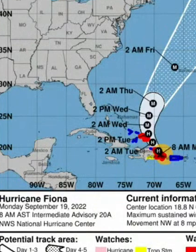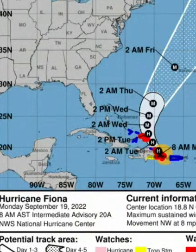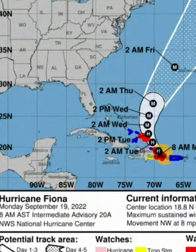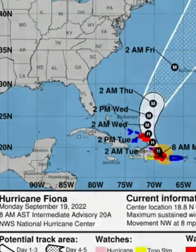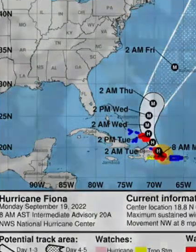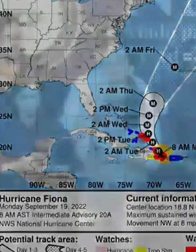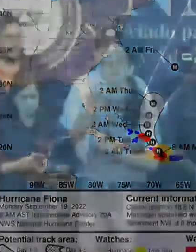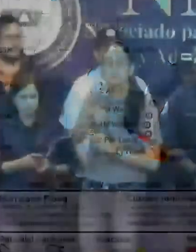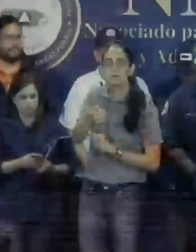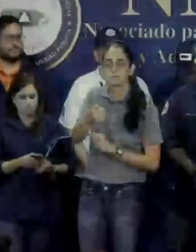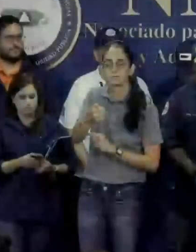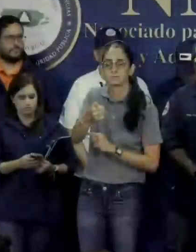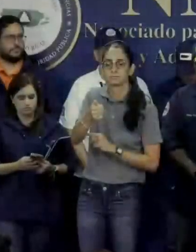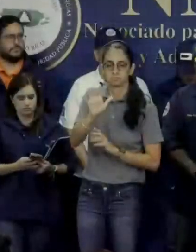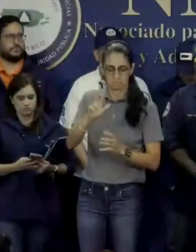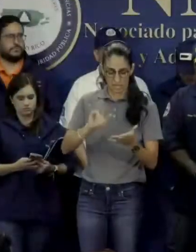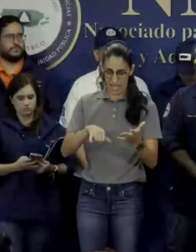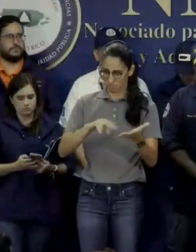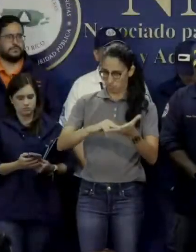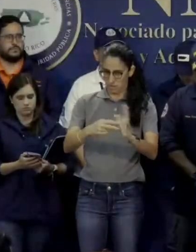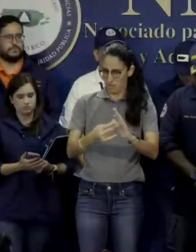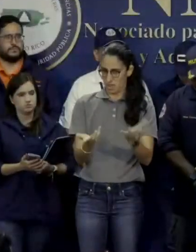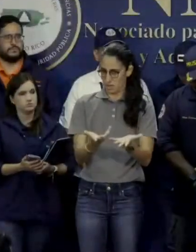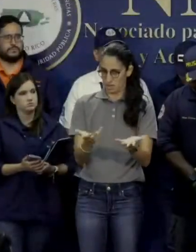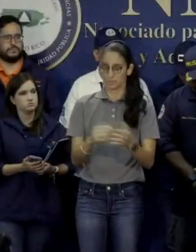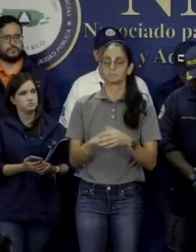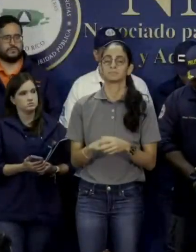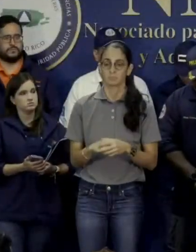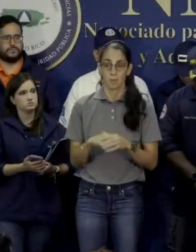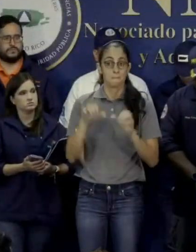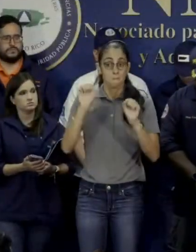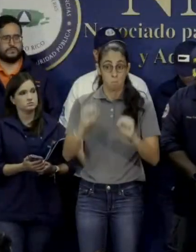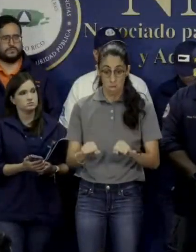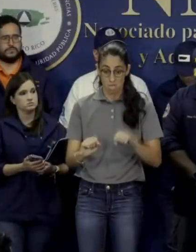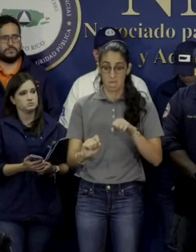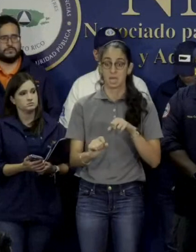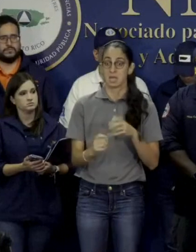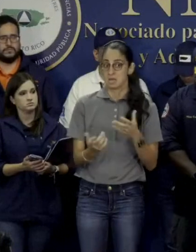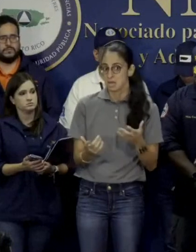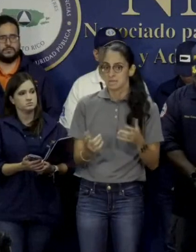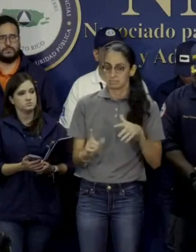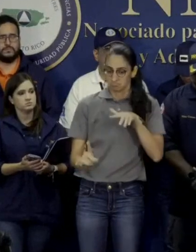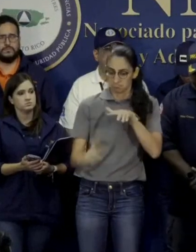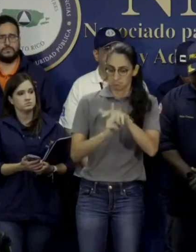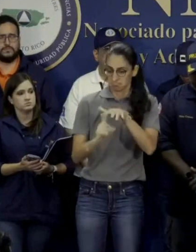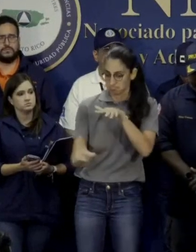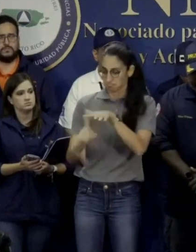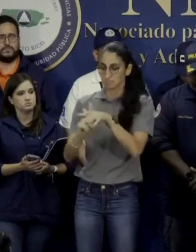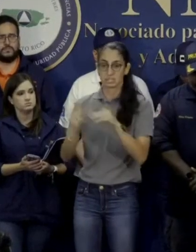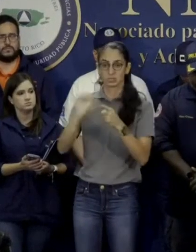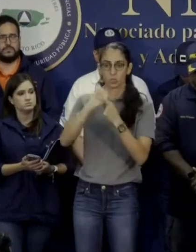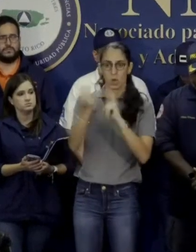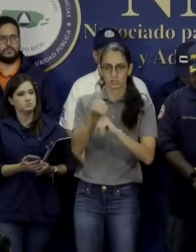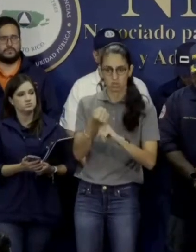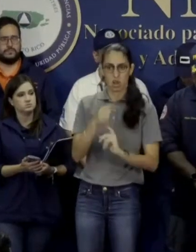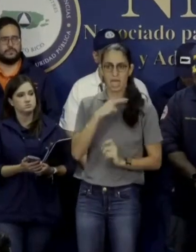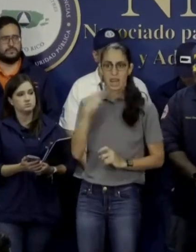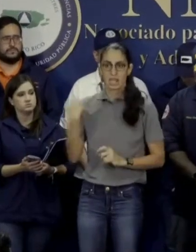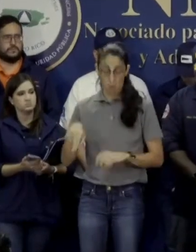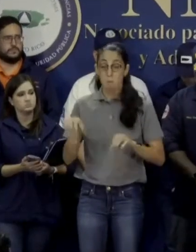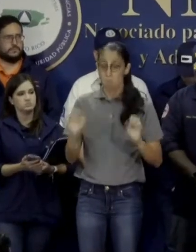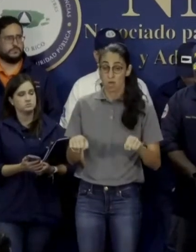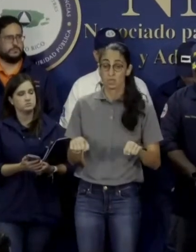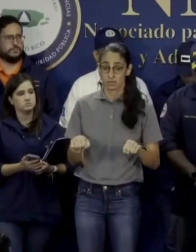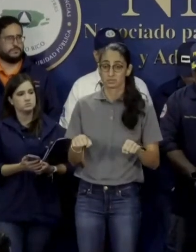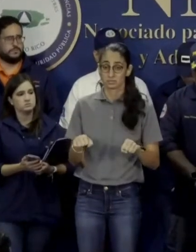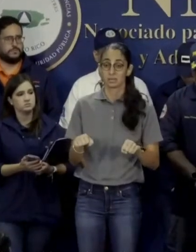mañana. Esto significa que aún pueden surgir más situaciones de riesgo, así que todos nuestros